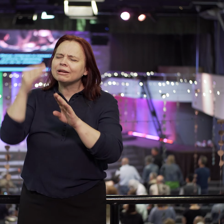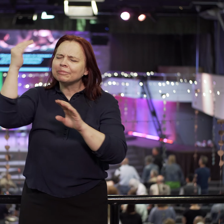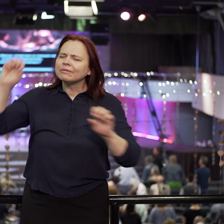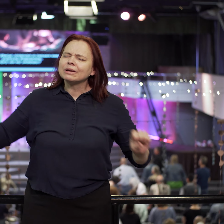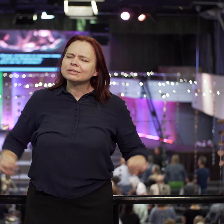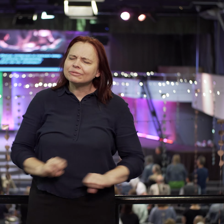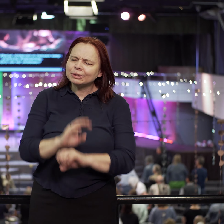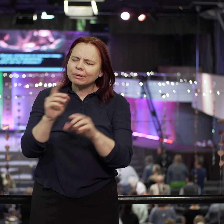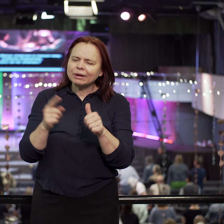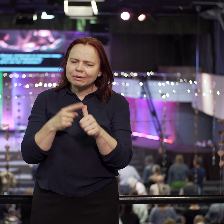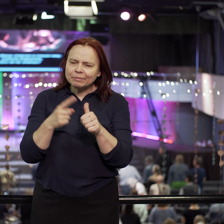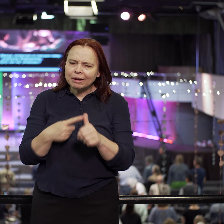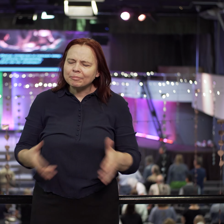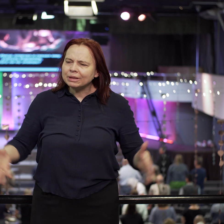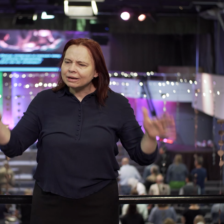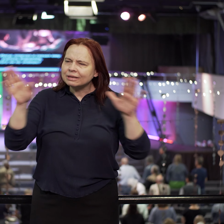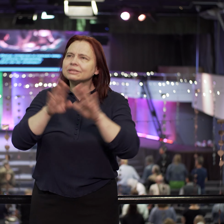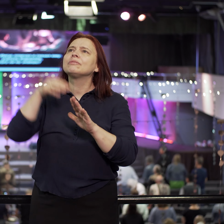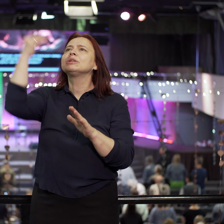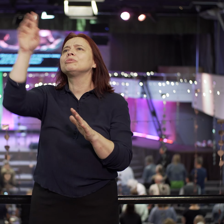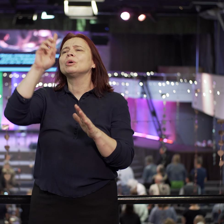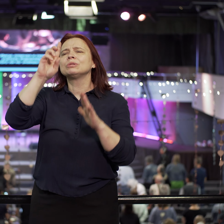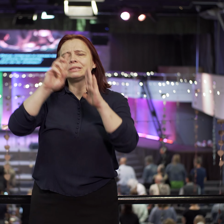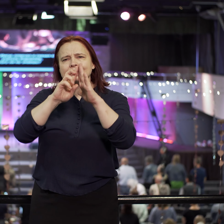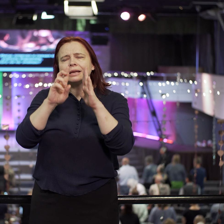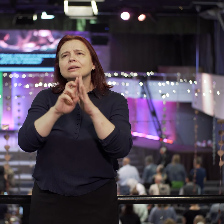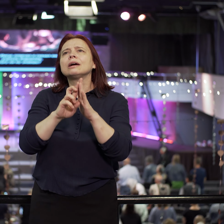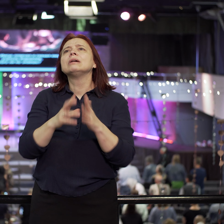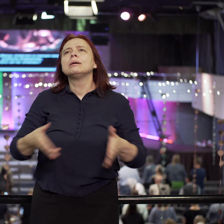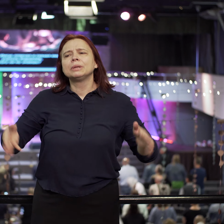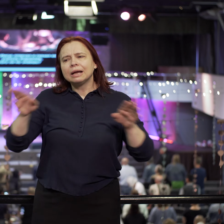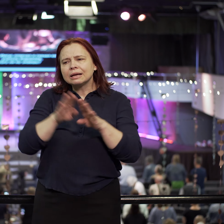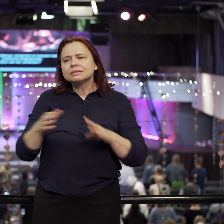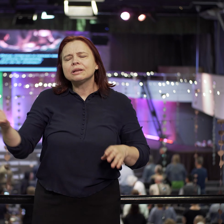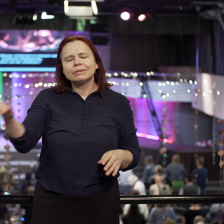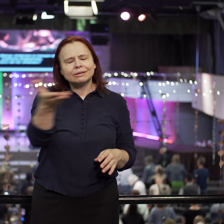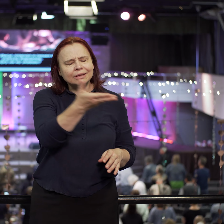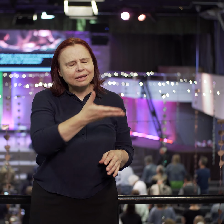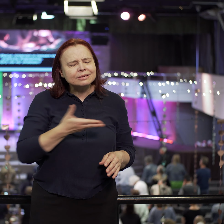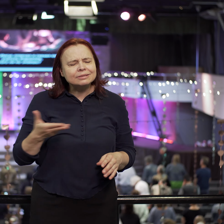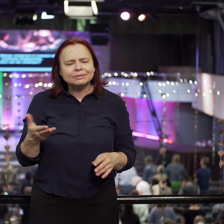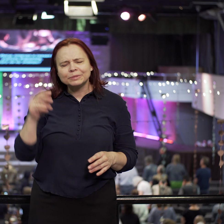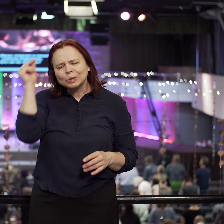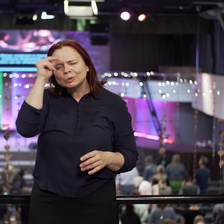Благослови свою церковь, благослови нас. Веровать в Твое Слово, следовать,